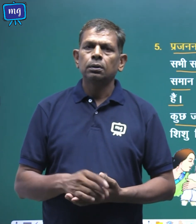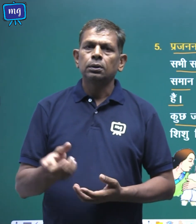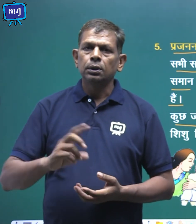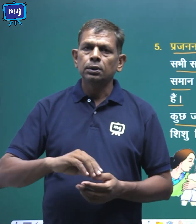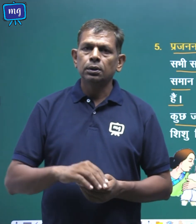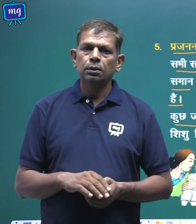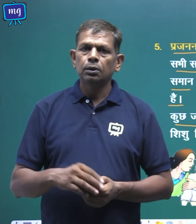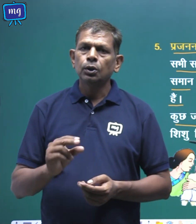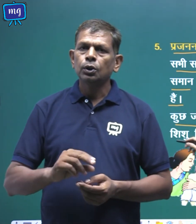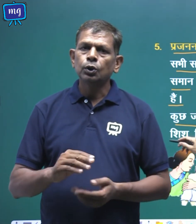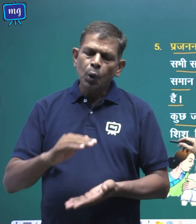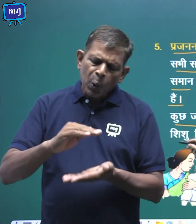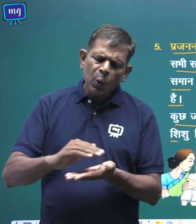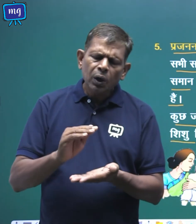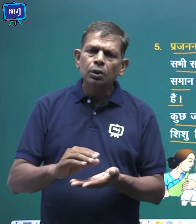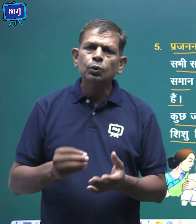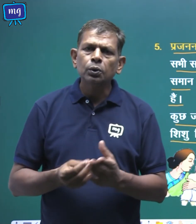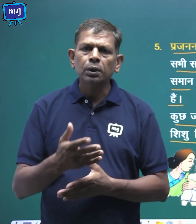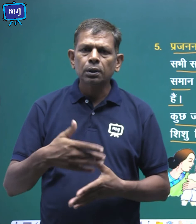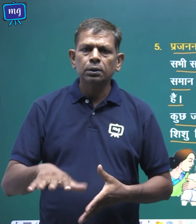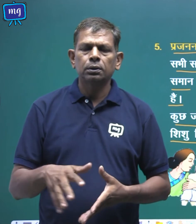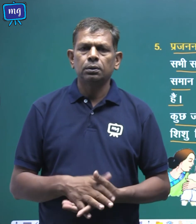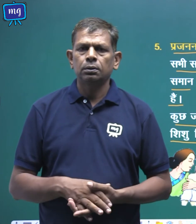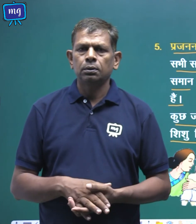जिनसे शिशु निकलते हैं।